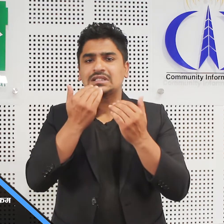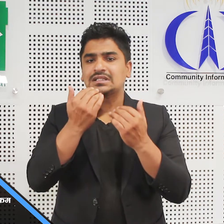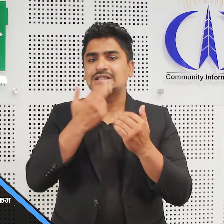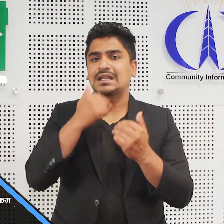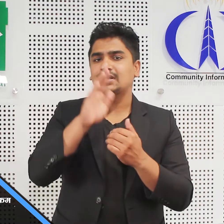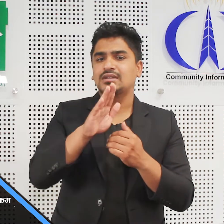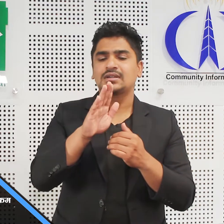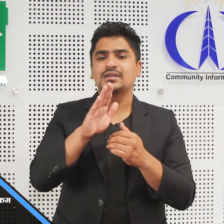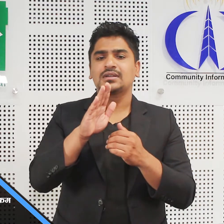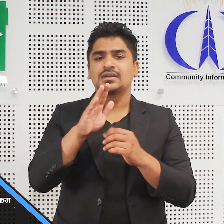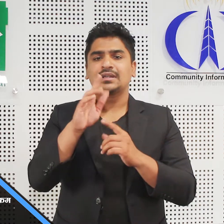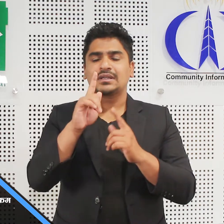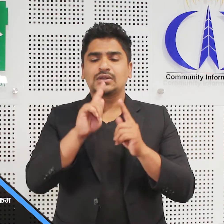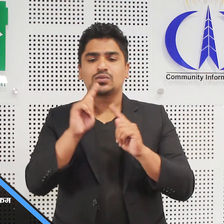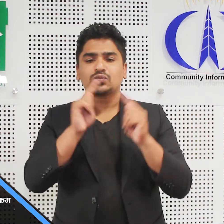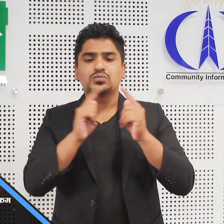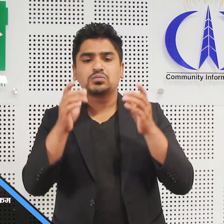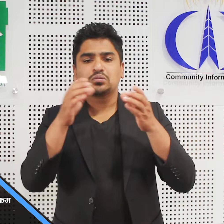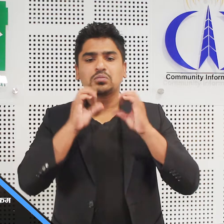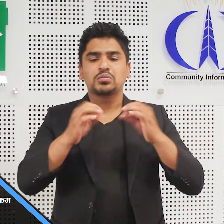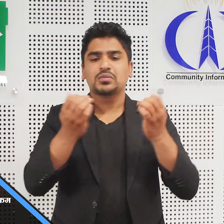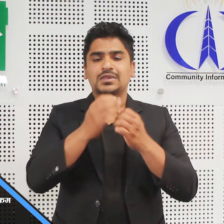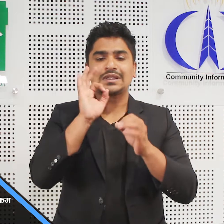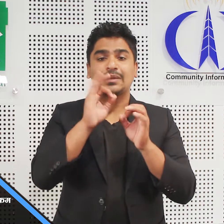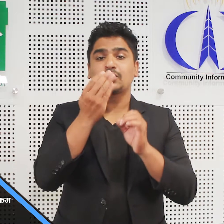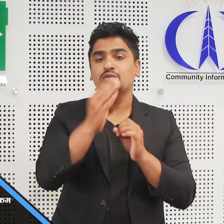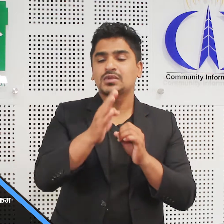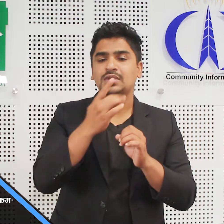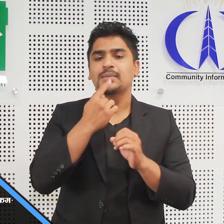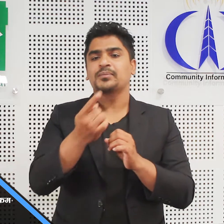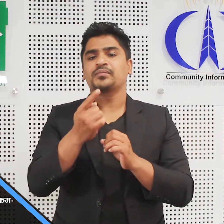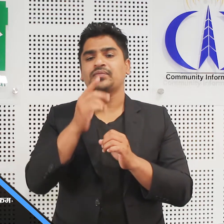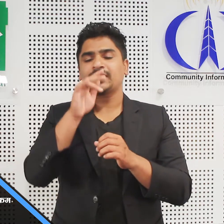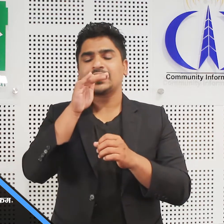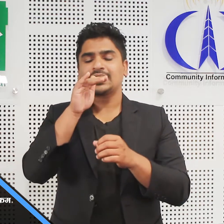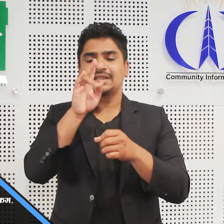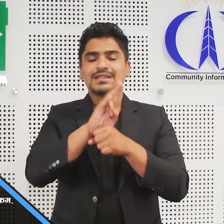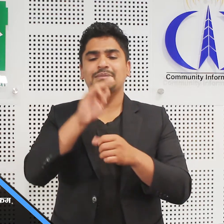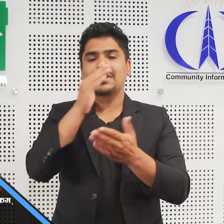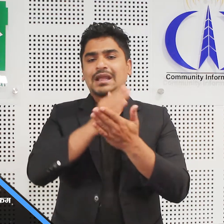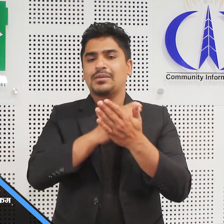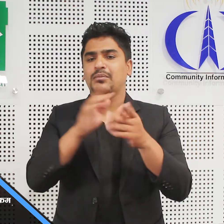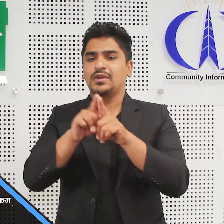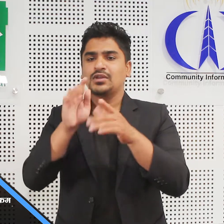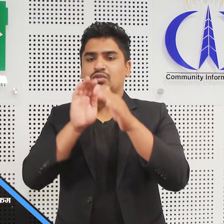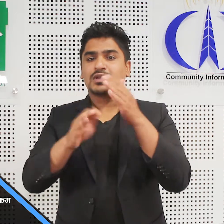तालिम चलाउँदा उहाँहरूलाई उपयोगी हुन्छ भनेर त्यस्ता सिपमूलक कार्यक्रमहरू पनि हामीले सञ्चालन गरेका छौँ।